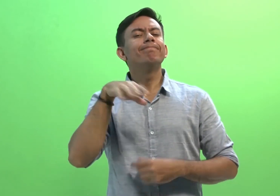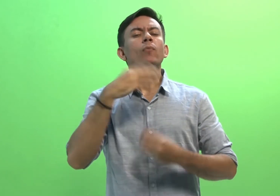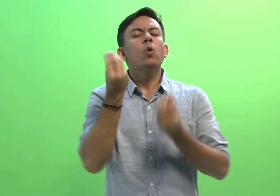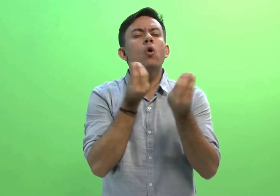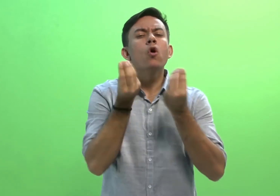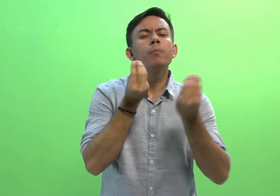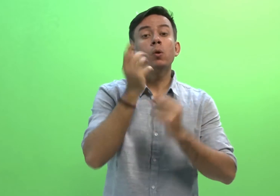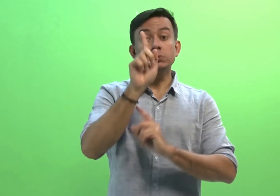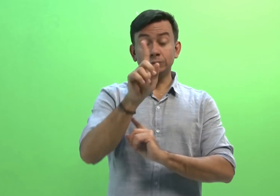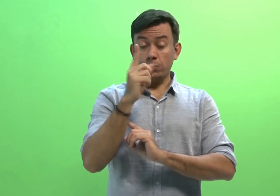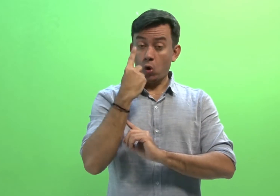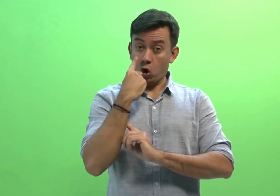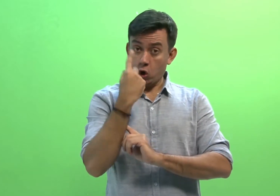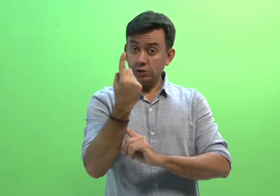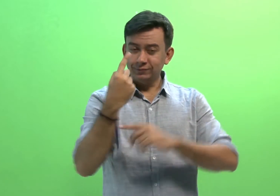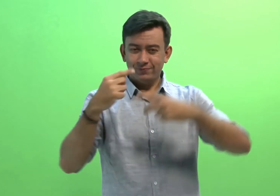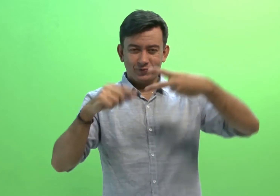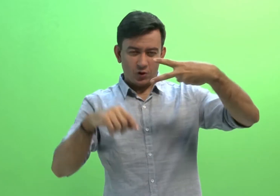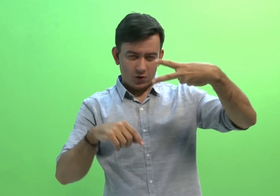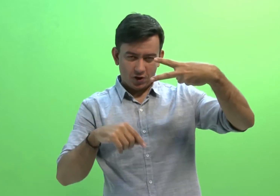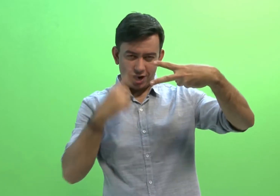Bem, a dupla articulação, vejam,